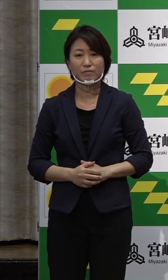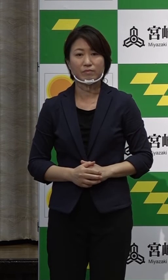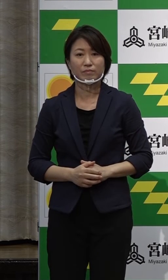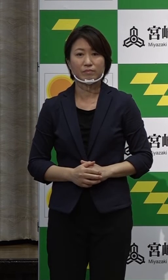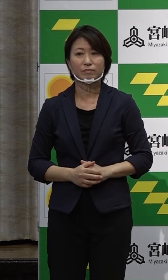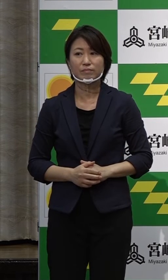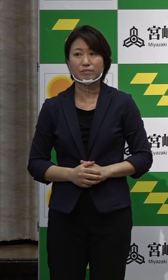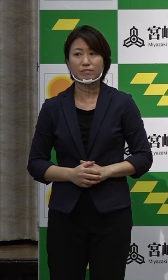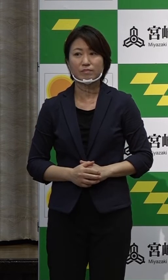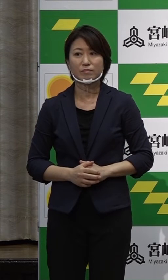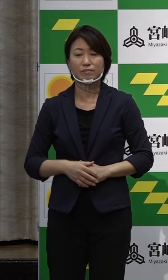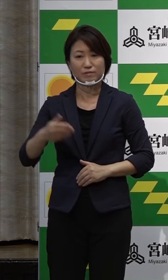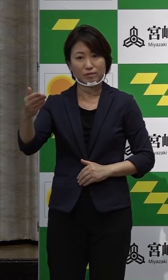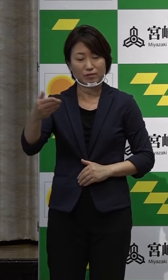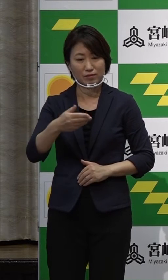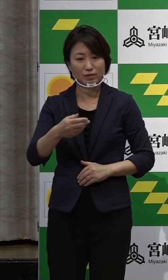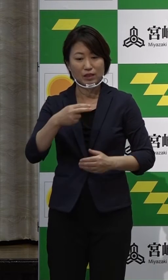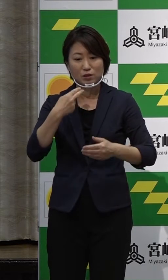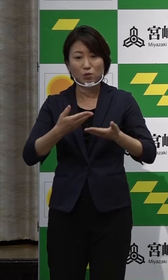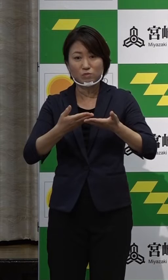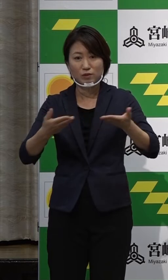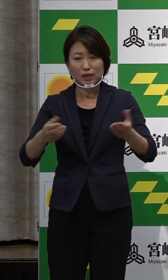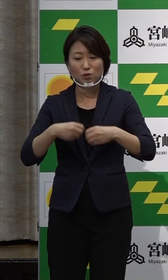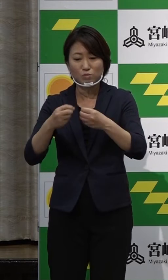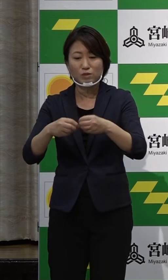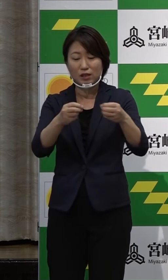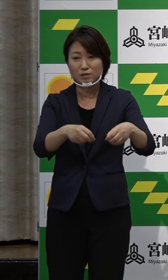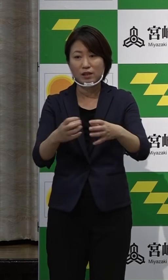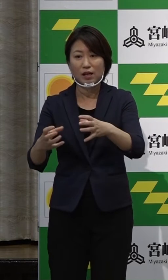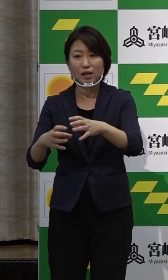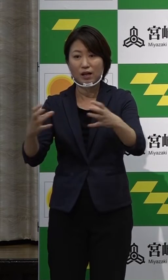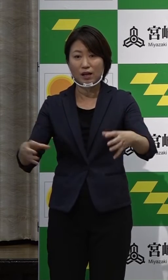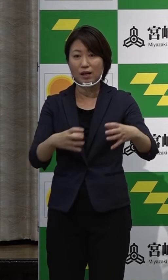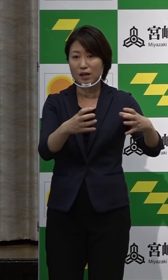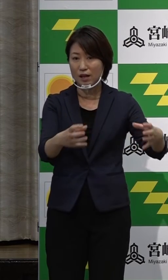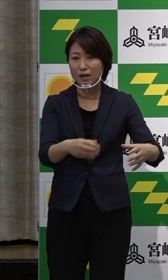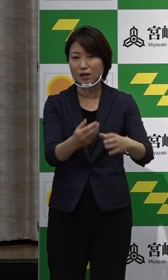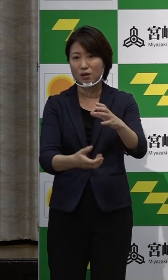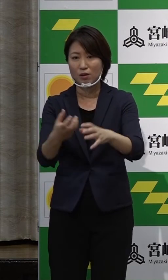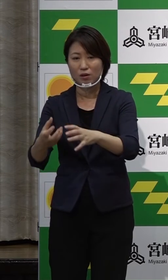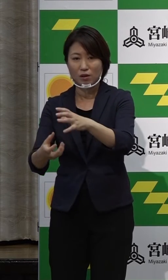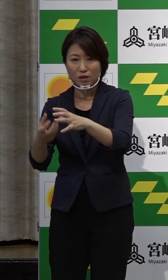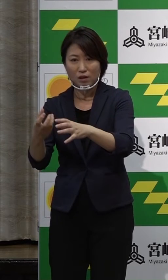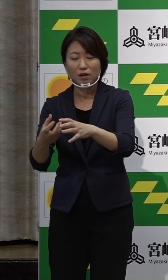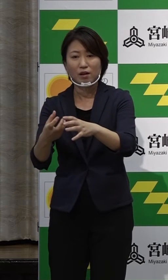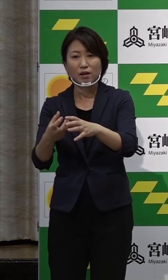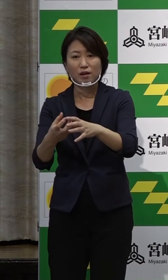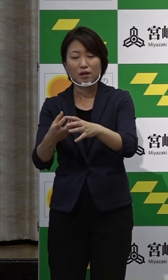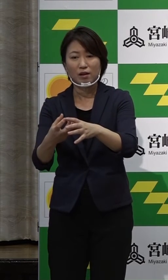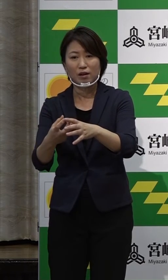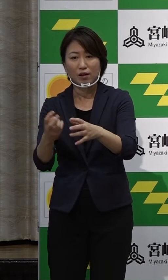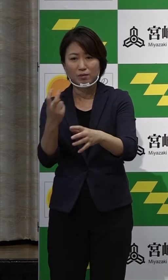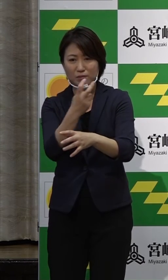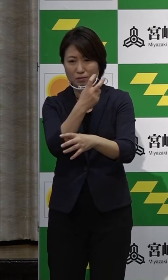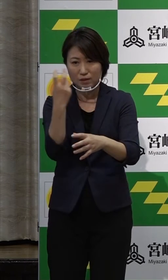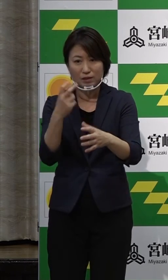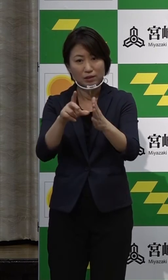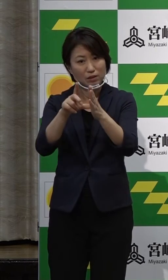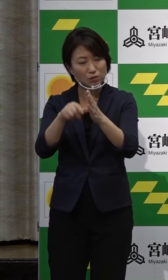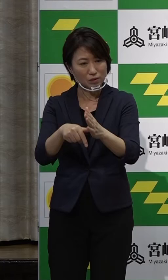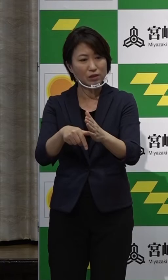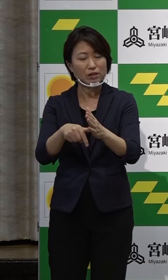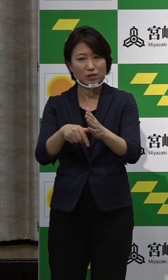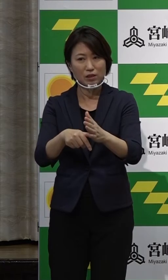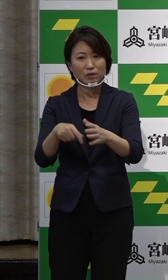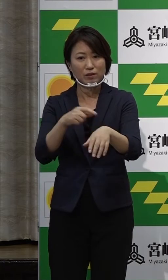ということは飲食店でのクラスターが続発するとか、繁華街飲食店で何らかの広がりが確認された場合を考える